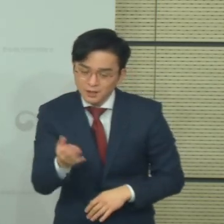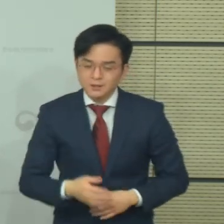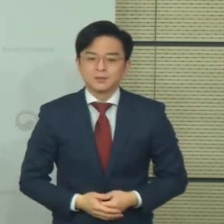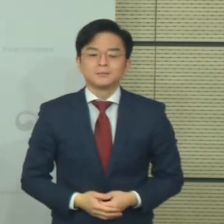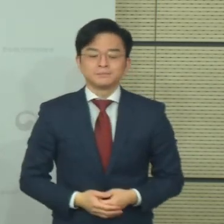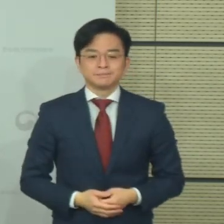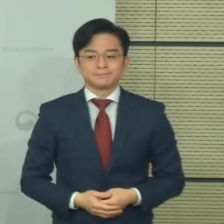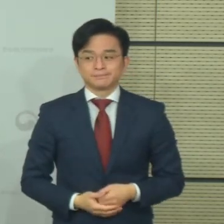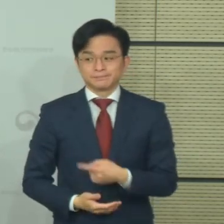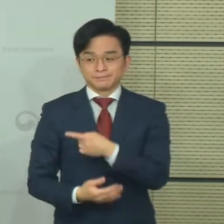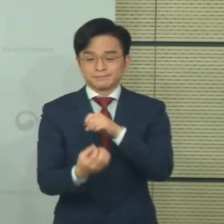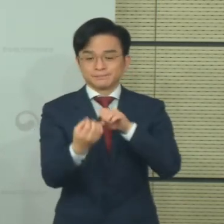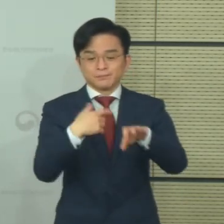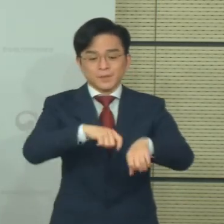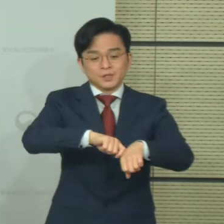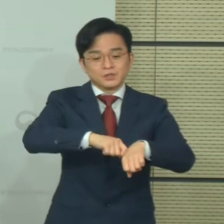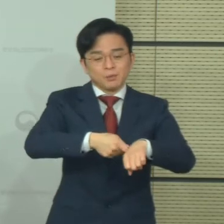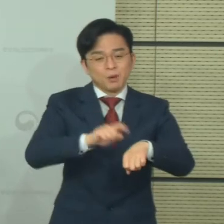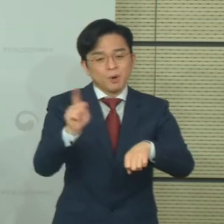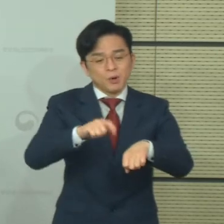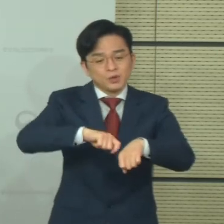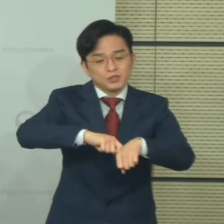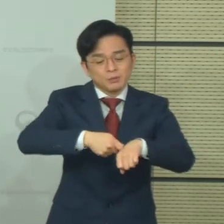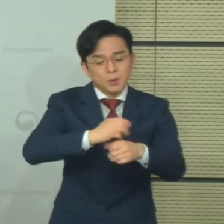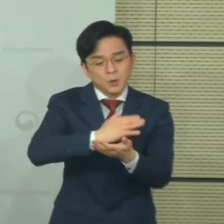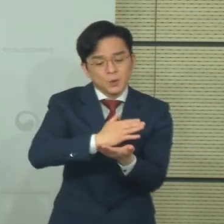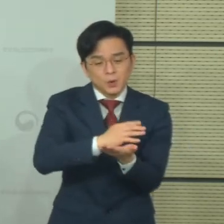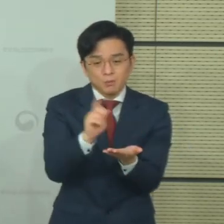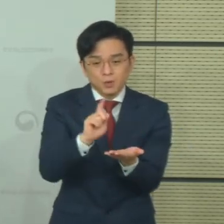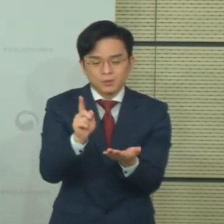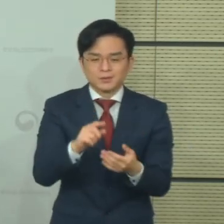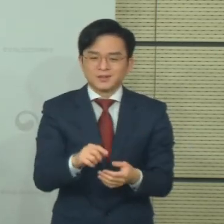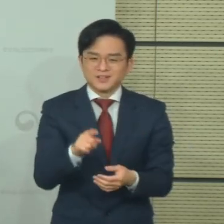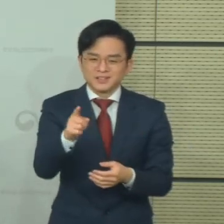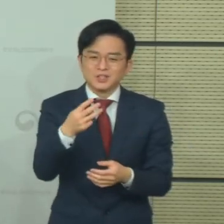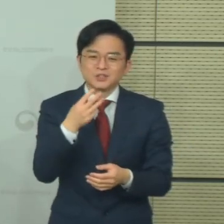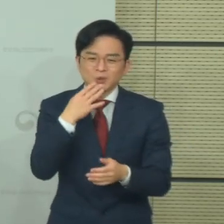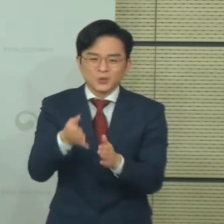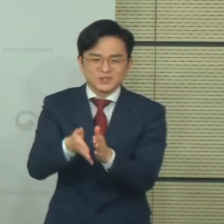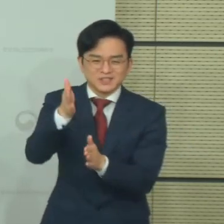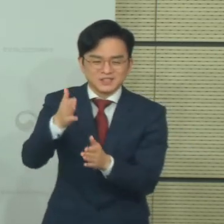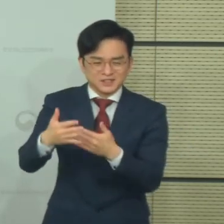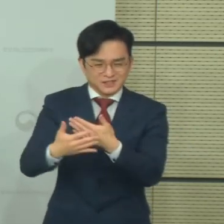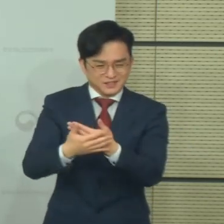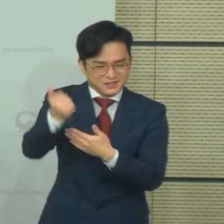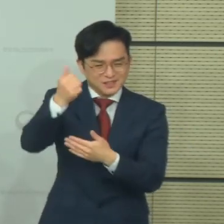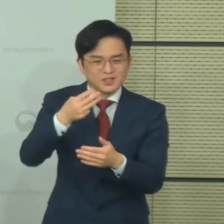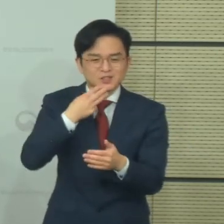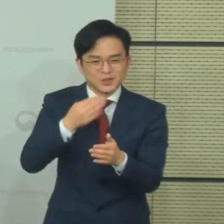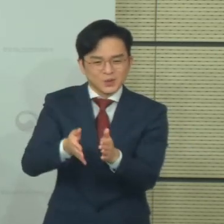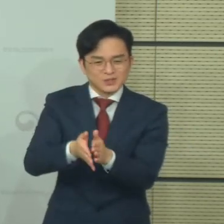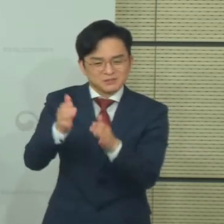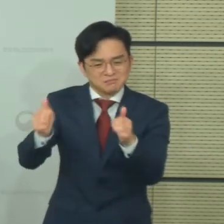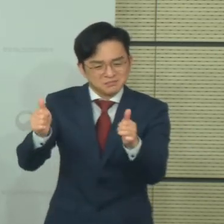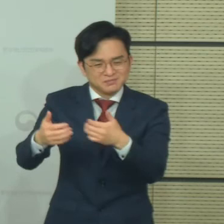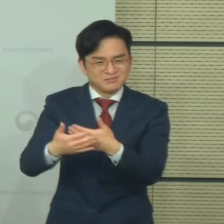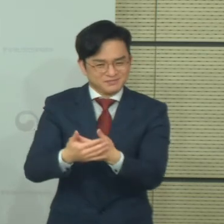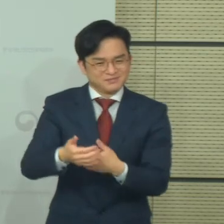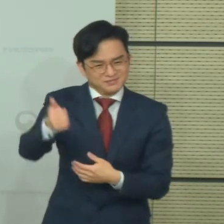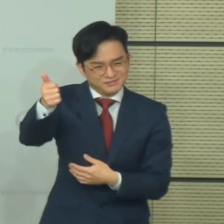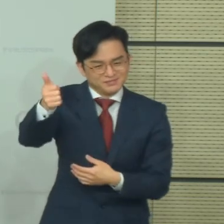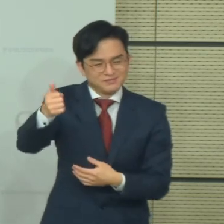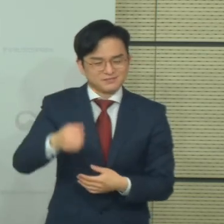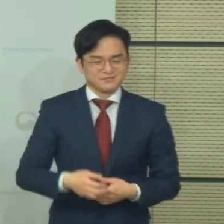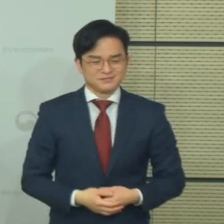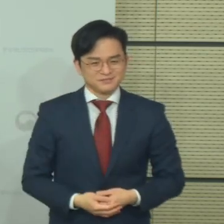네, 일단 뭐 처벌과 관련되어서는 아마 그 명령을 내린 이제 지자체에서 아마 행정 명령에 따라서